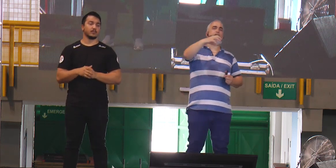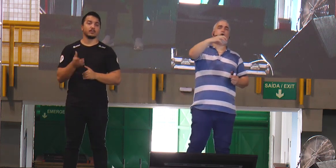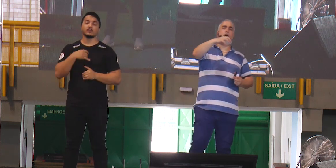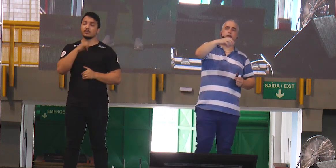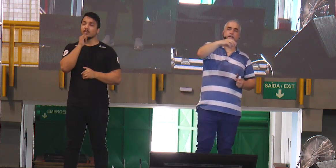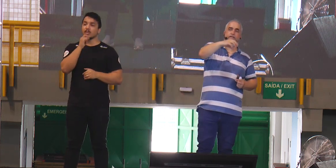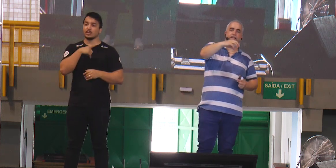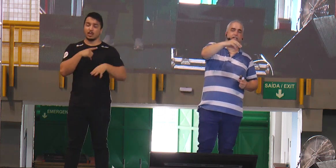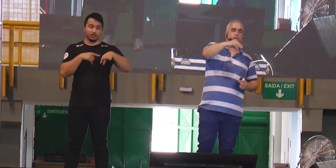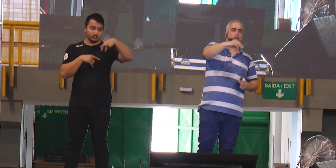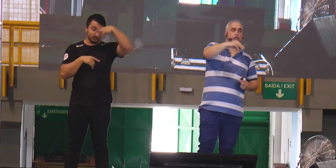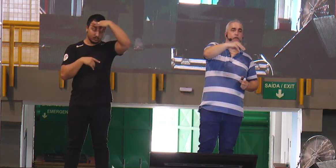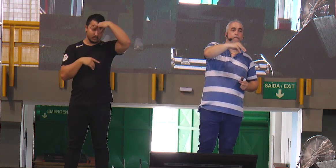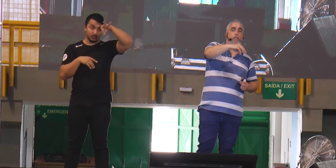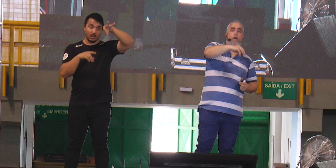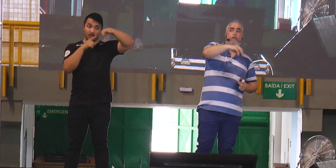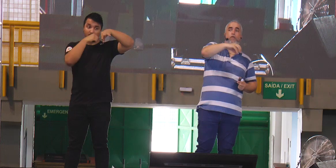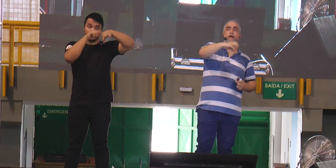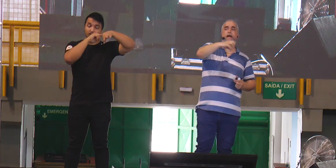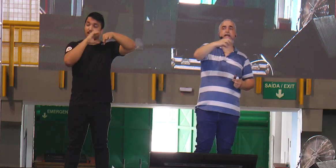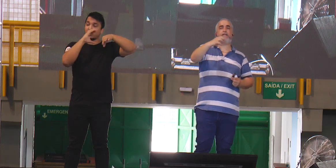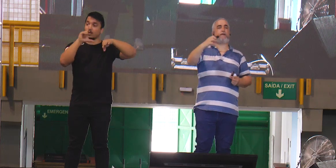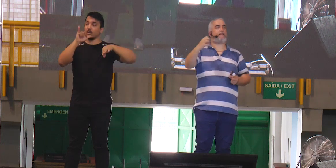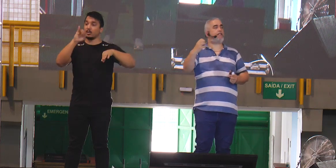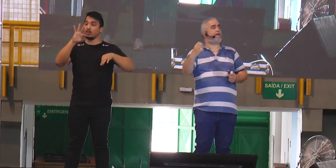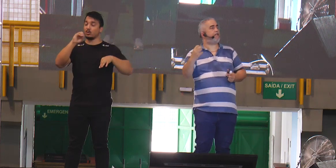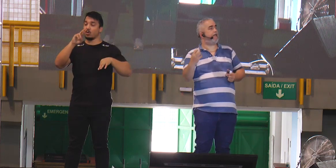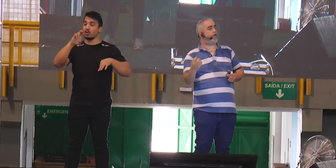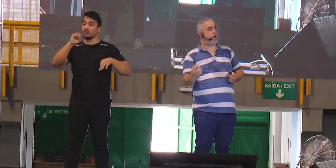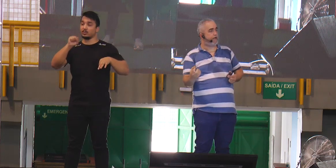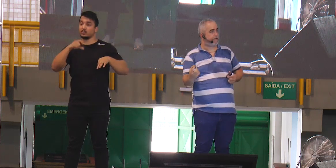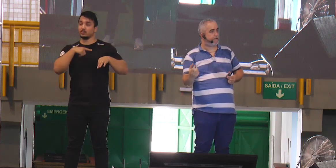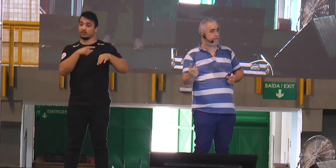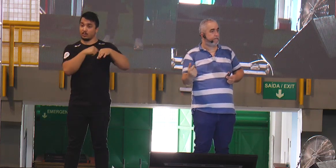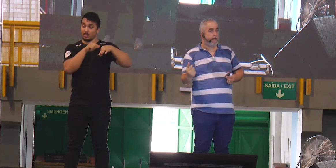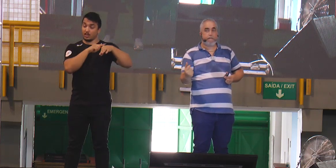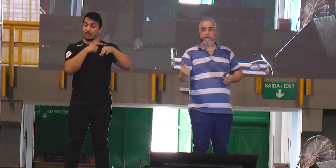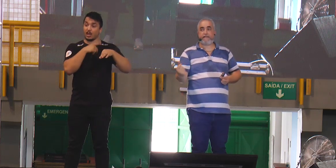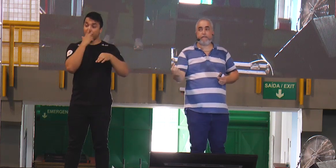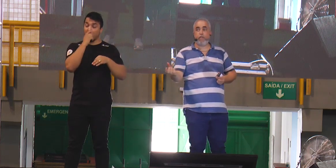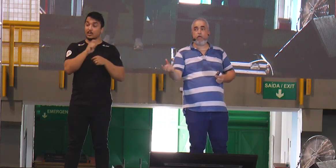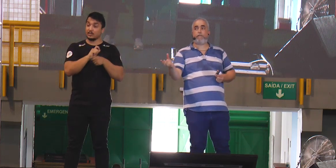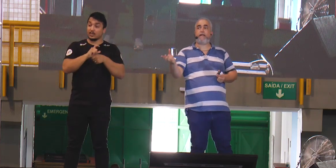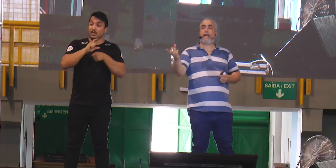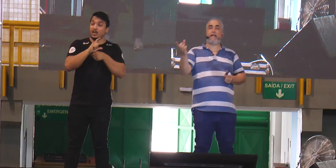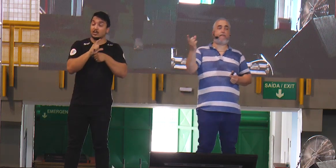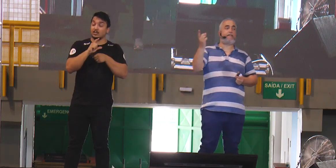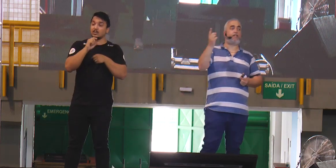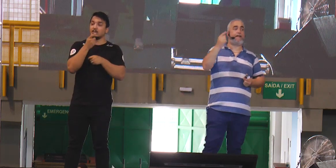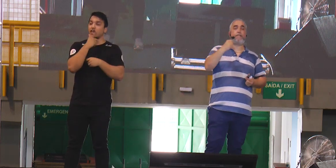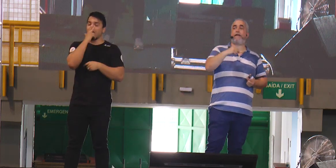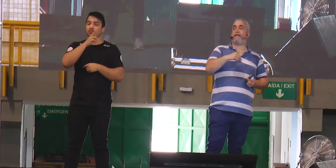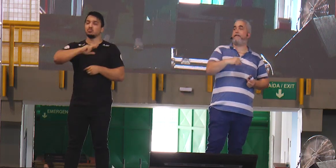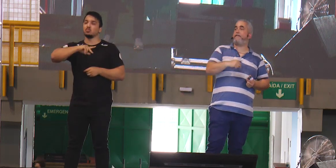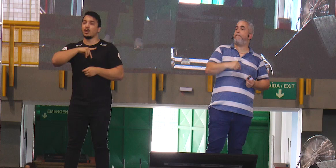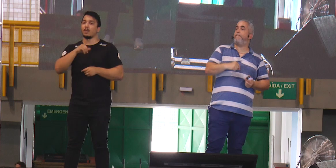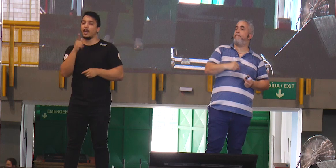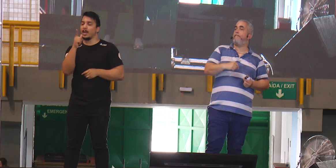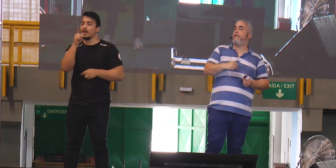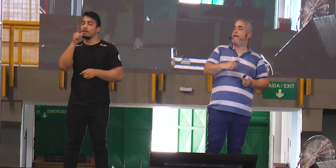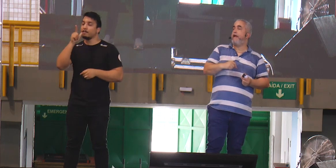O clitóris vai ser uma estrutura muito grande para ser chamada de clitóris, mas vai ser muito pequena para ser chamada de